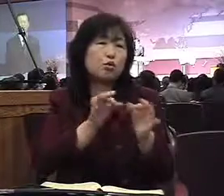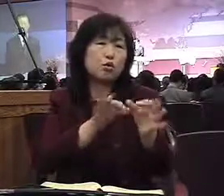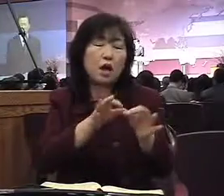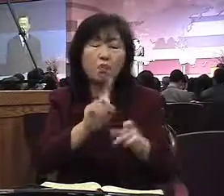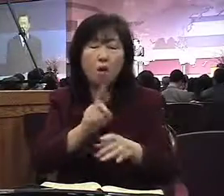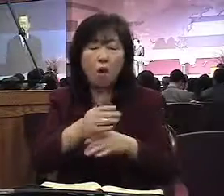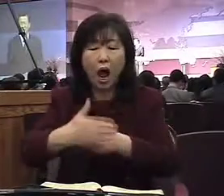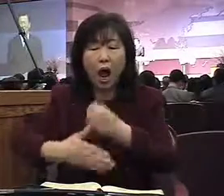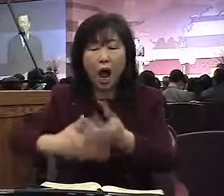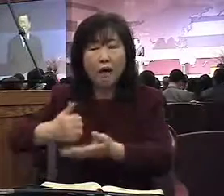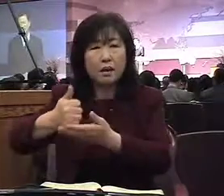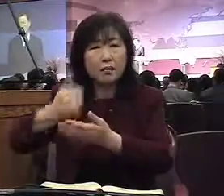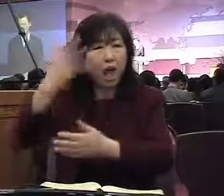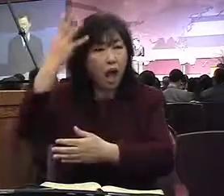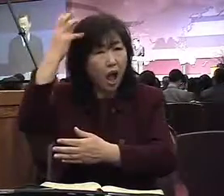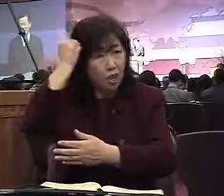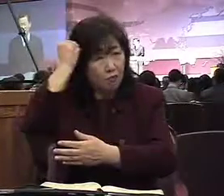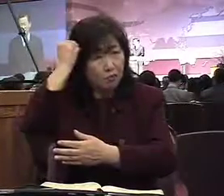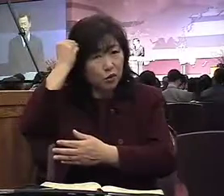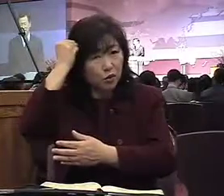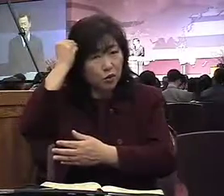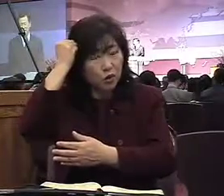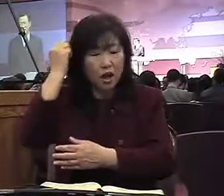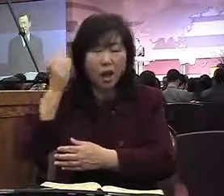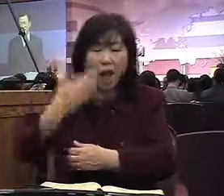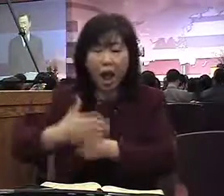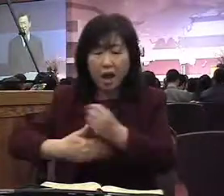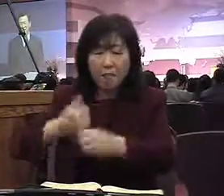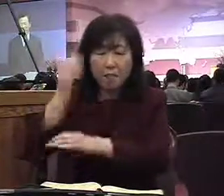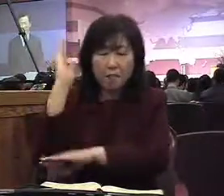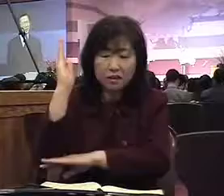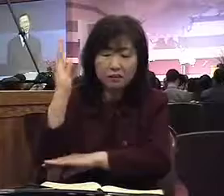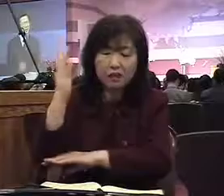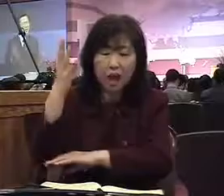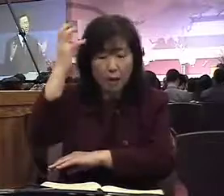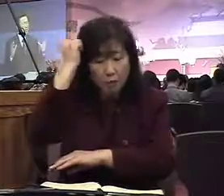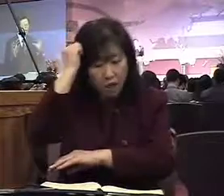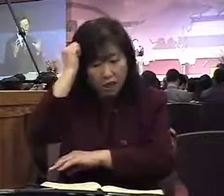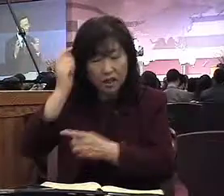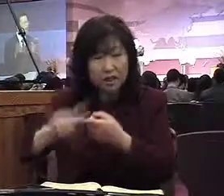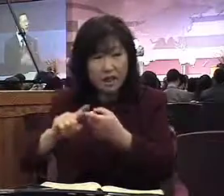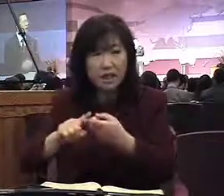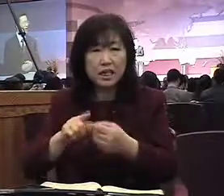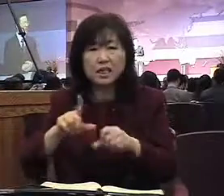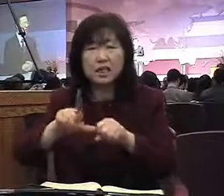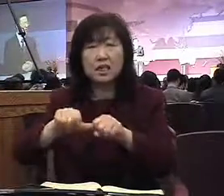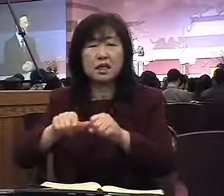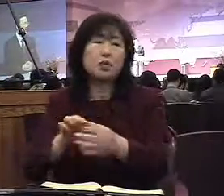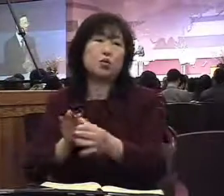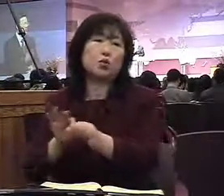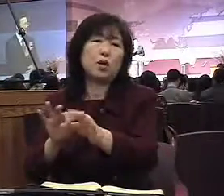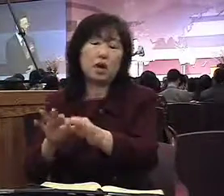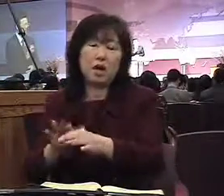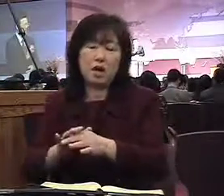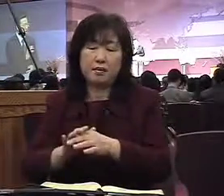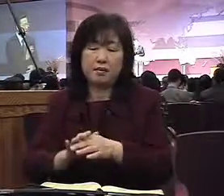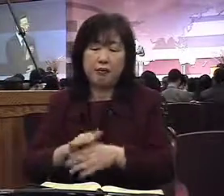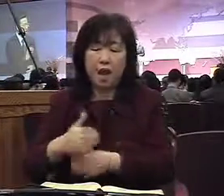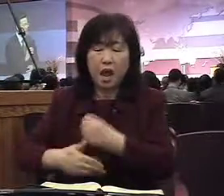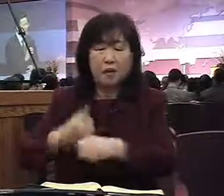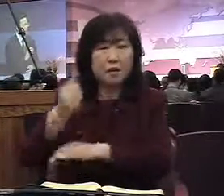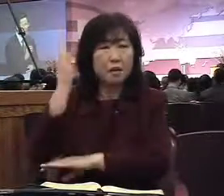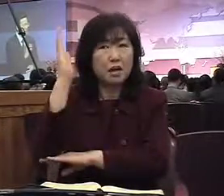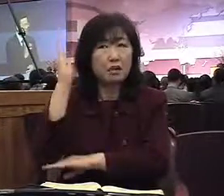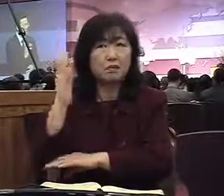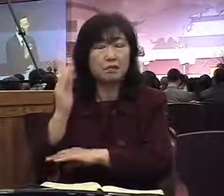말씀을 암송하는 데 드리는 시간이다. 그래서 정말 여러분 시간을 가장 잘 활용하기를 원한다면 하나님